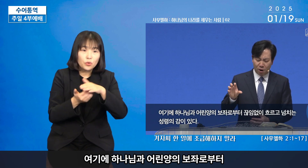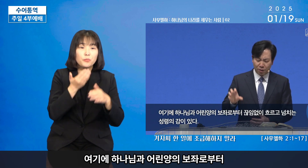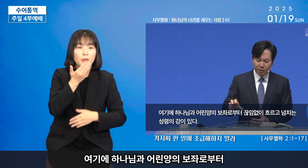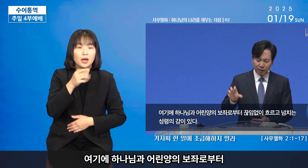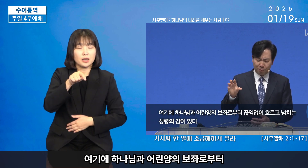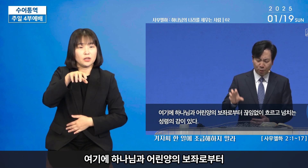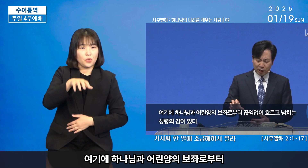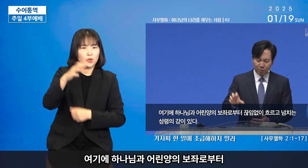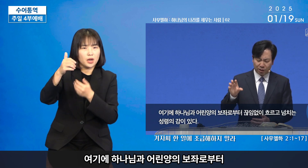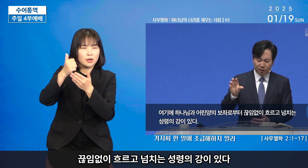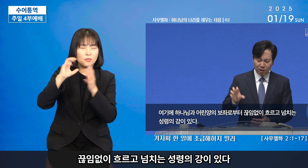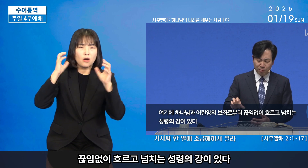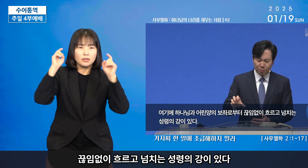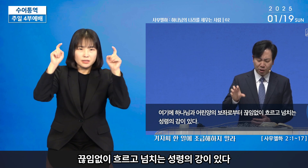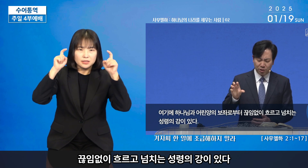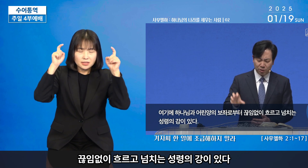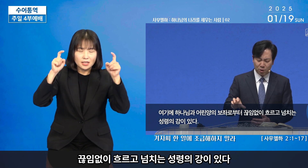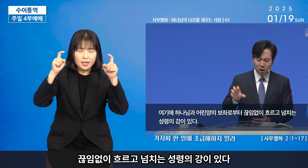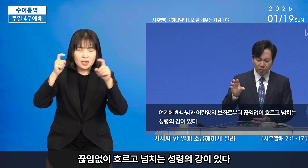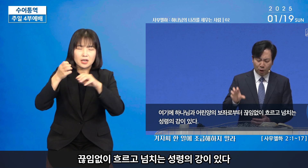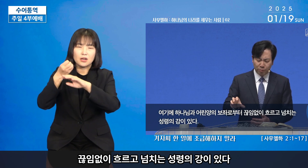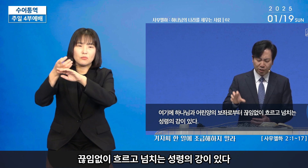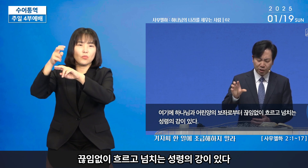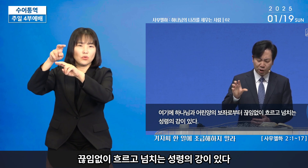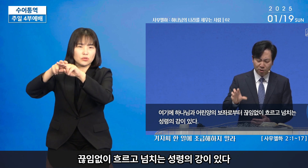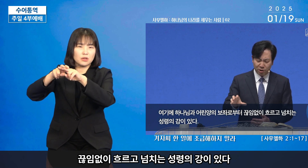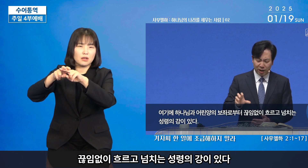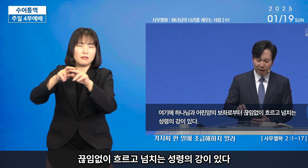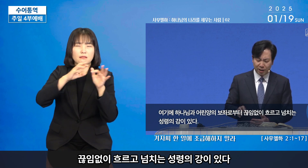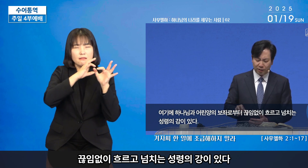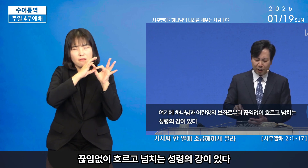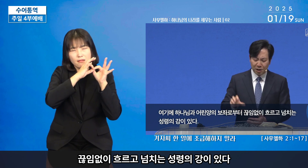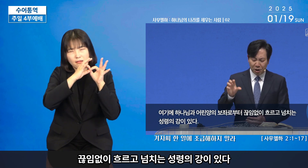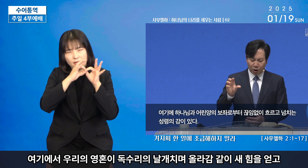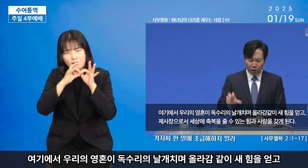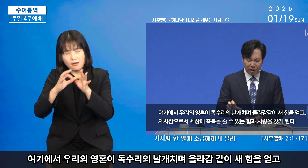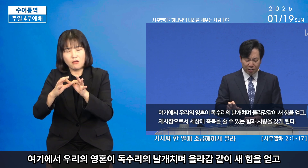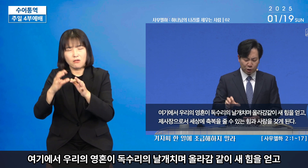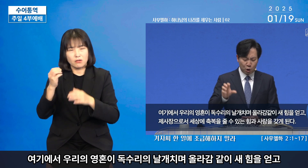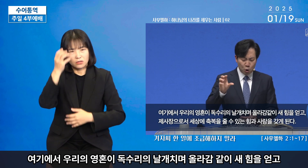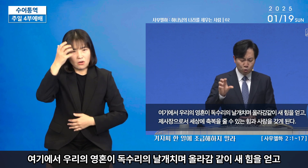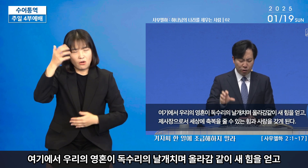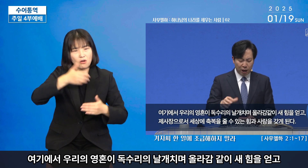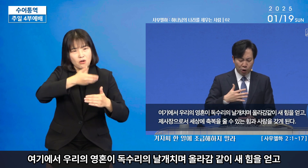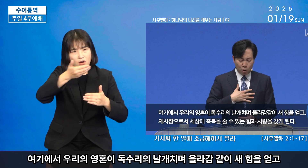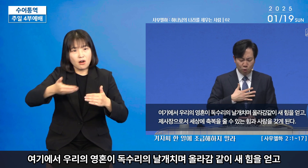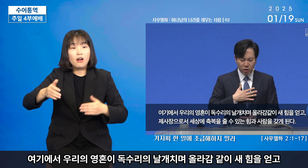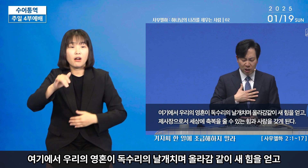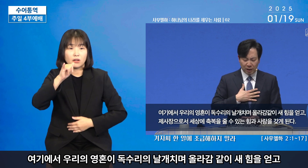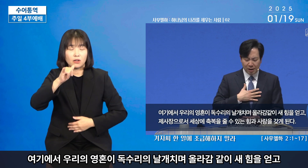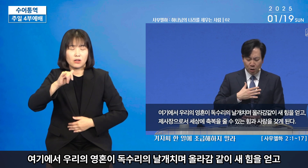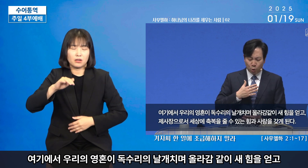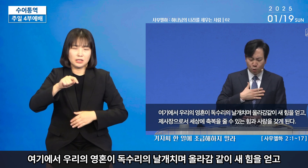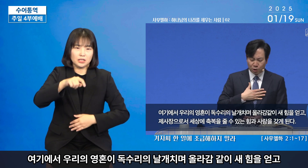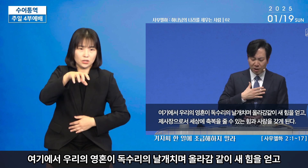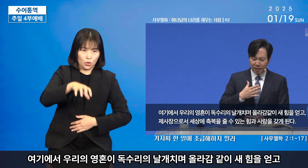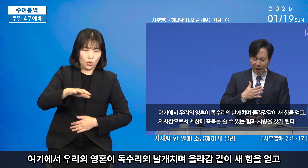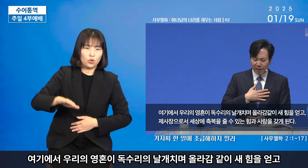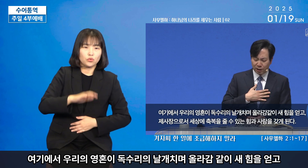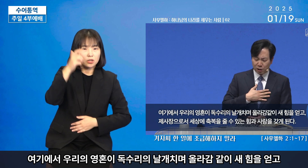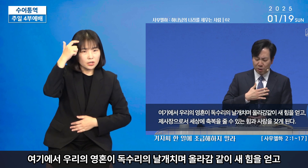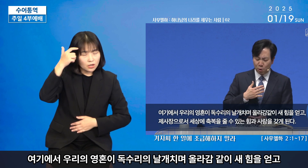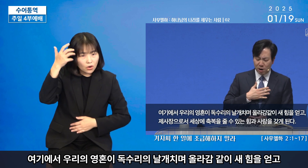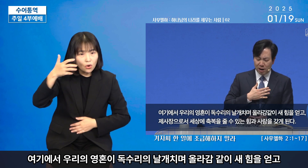하나님과 어린 양의 보좌로부터 끊임없이 흐르고 넘치는 성령의 강이 있다. 여기에서 우리의 영혼이